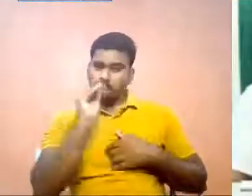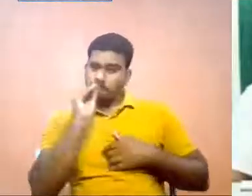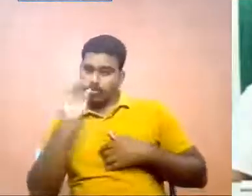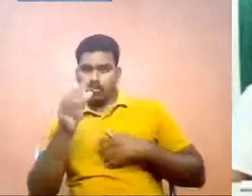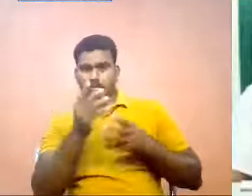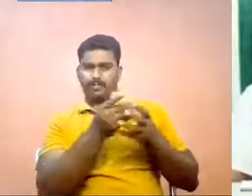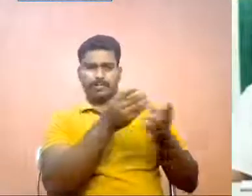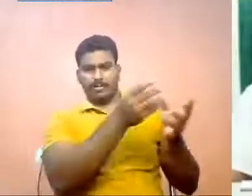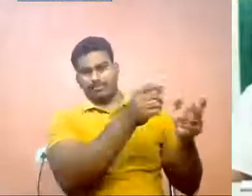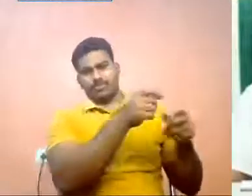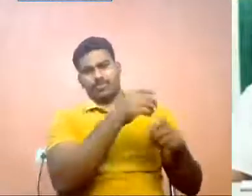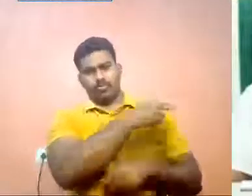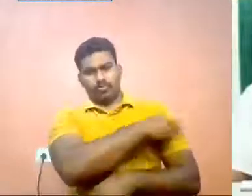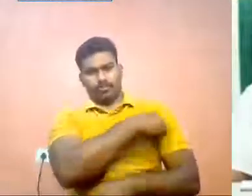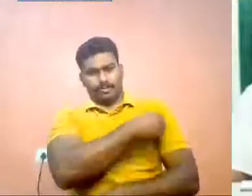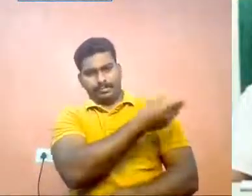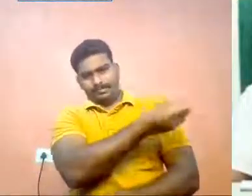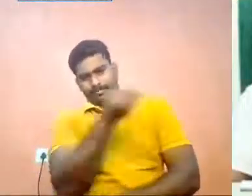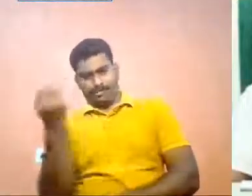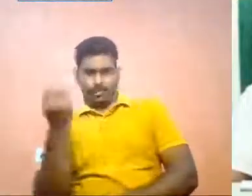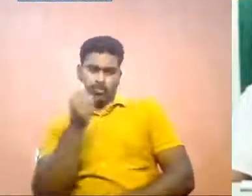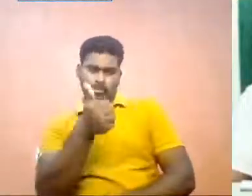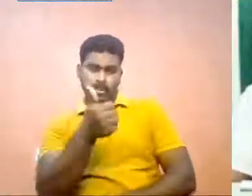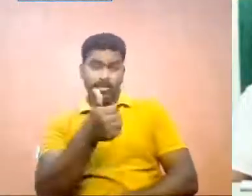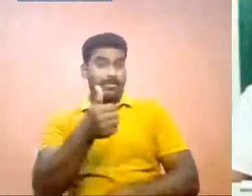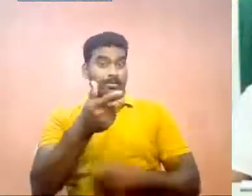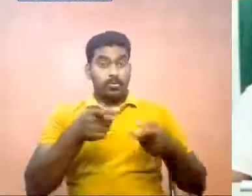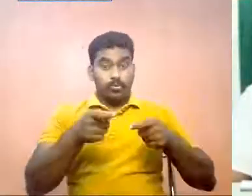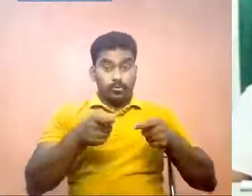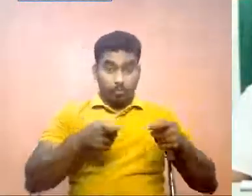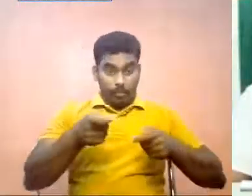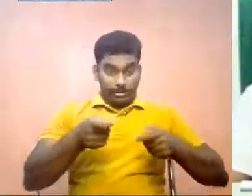കടമുറികളൊന്നും ഈ ഘട്ടത്തിൽ ഒഴിപ്പിക്കാൻ പാടില്ല.